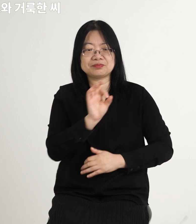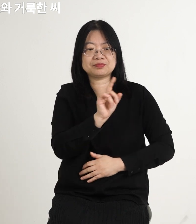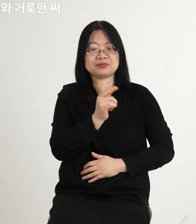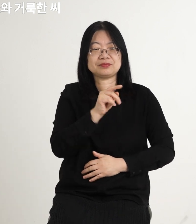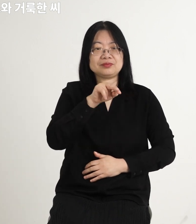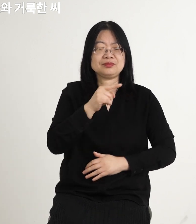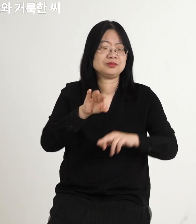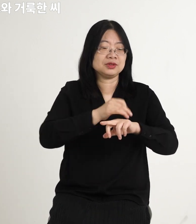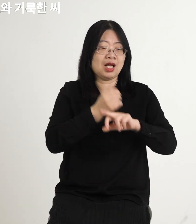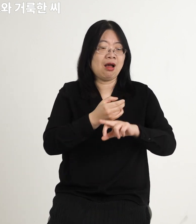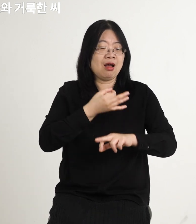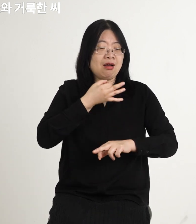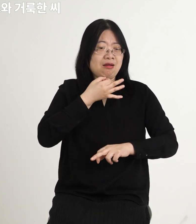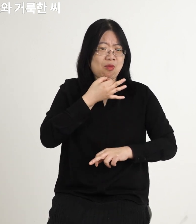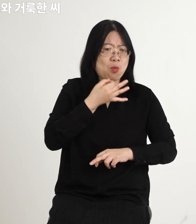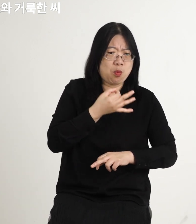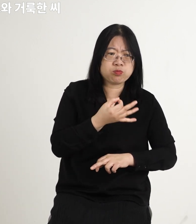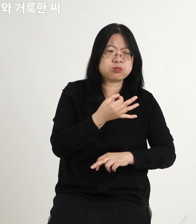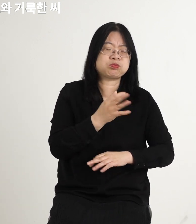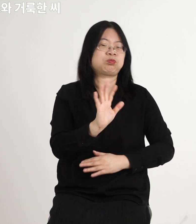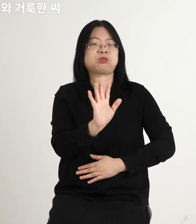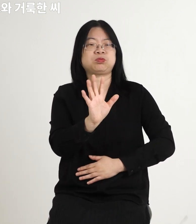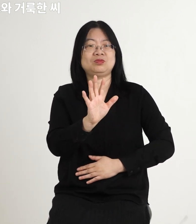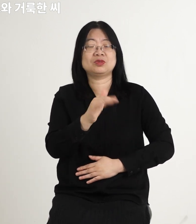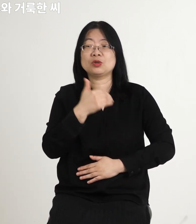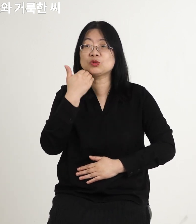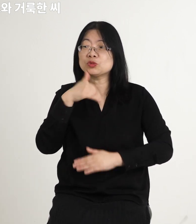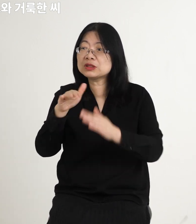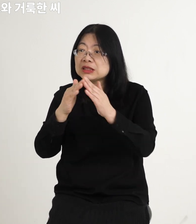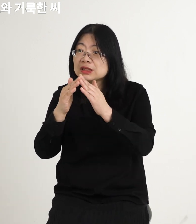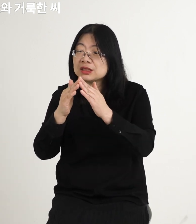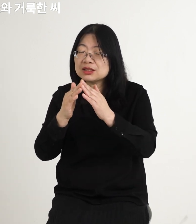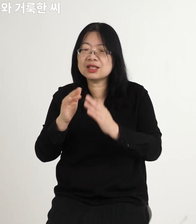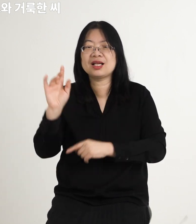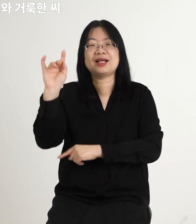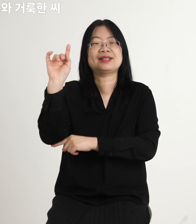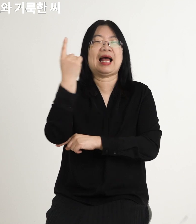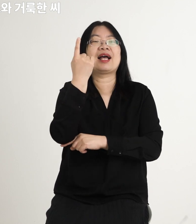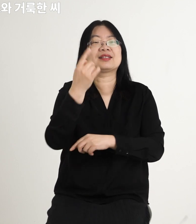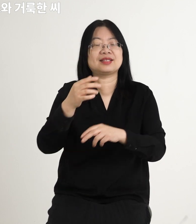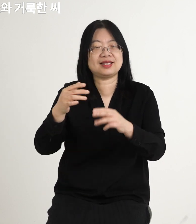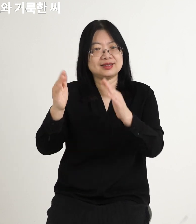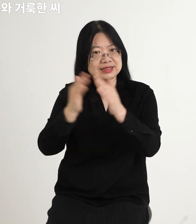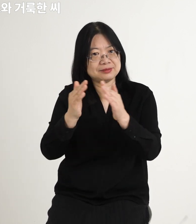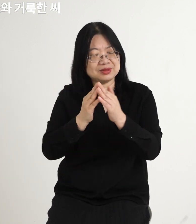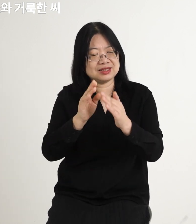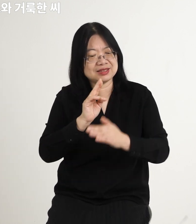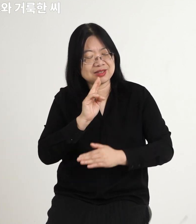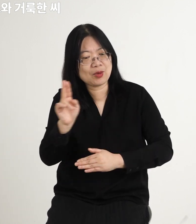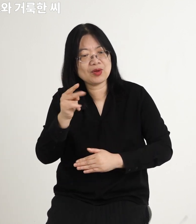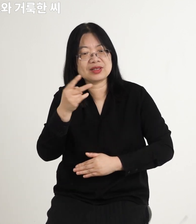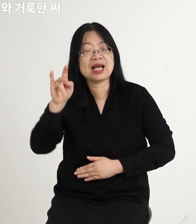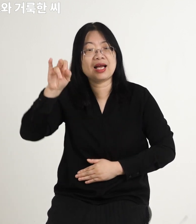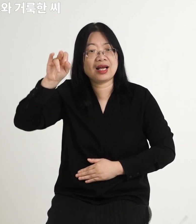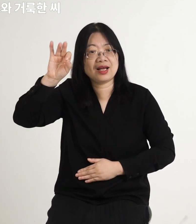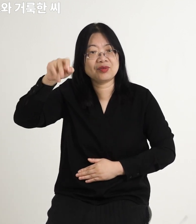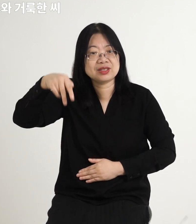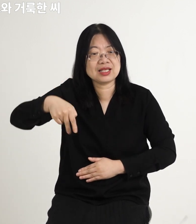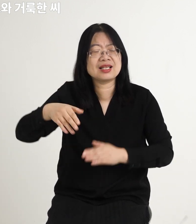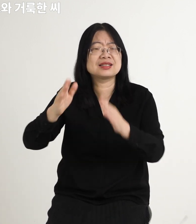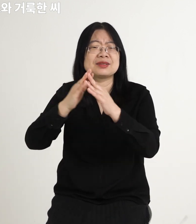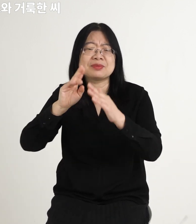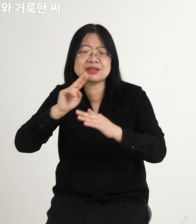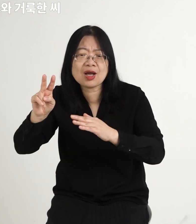아하스 왕이요 그러지 않았어요. 누구의 집이요? 다윗의 집이요. 이 다윗의 집은